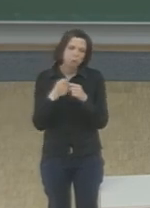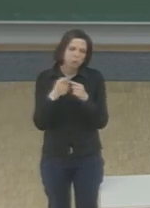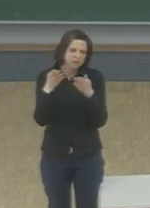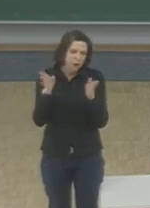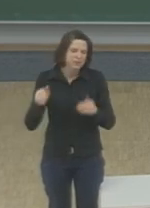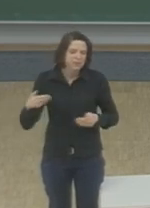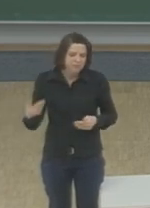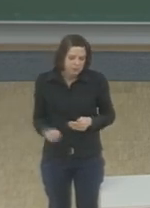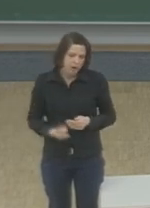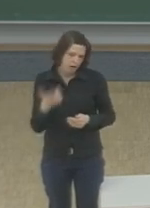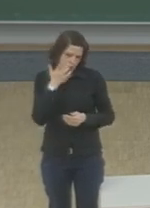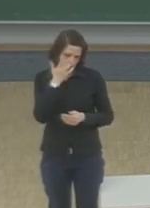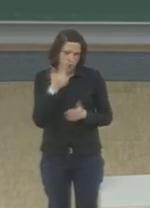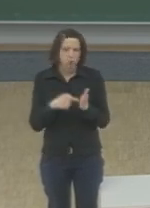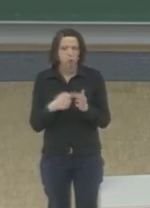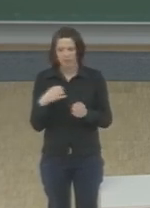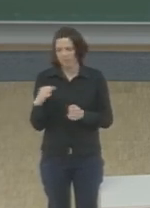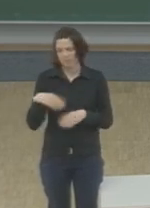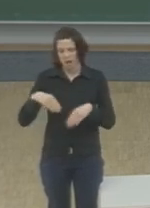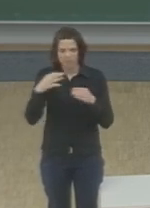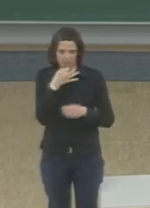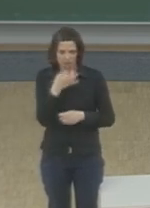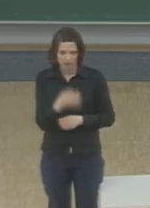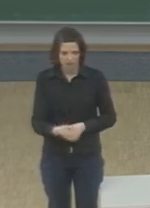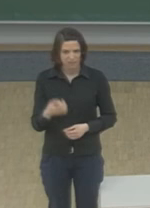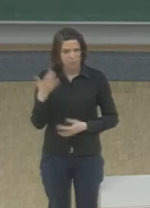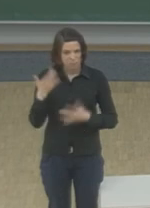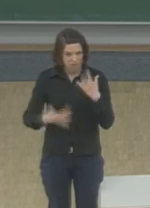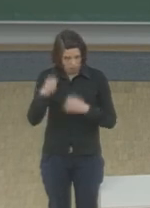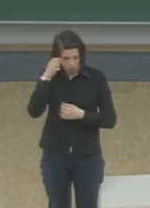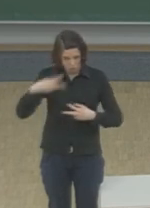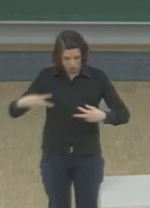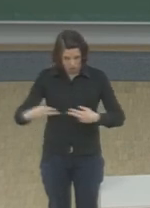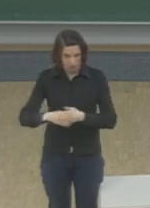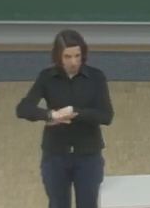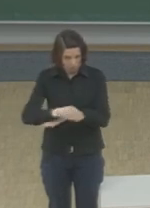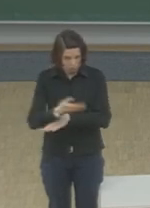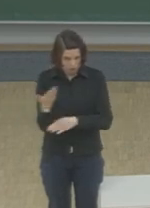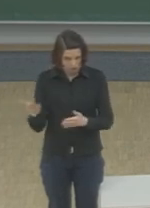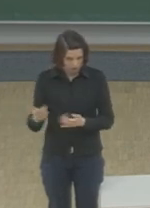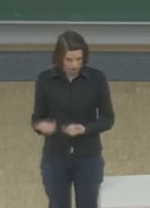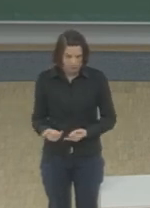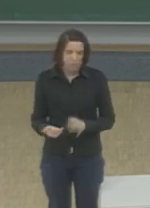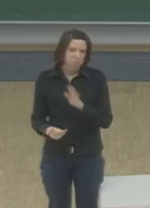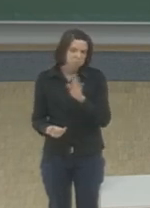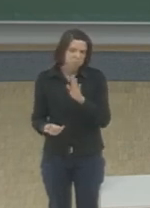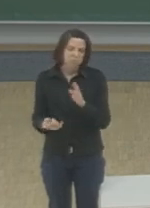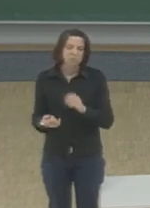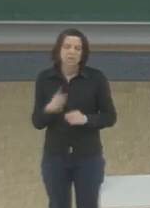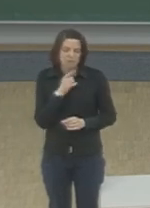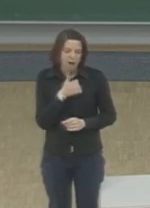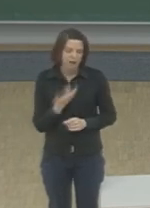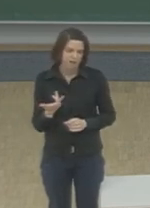Frage nach dem Ausgang der Epoche mathematischer Bildung könnte dann lauten, nicht solange die Bedingung